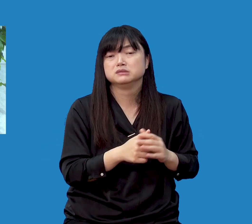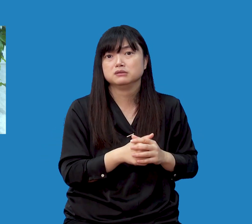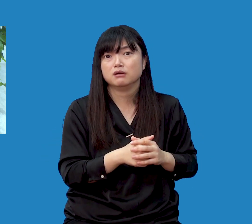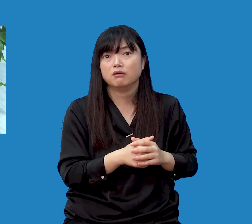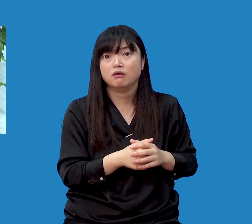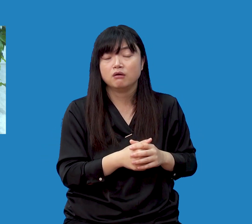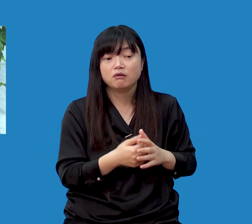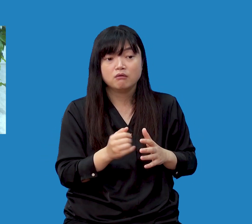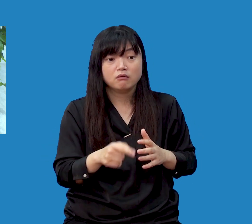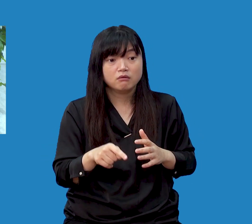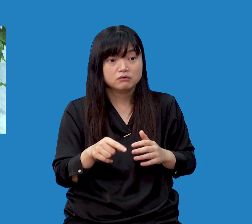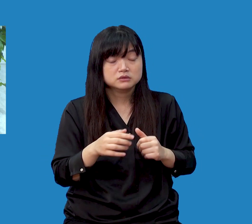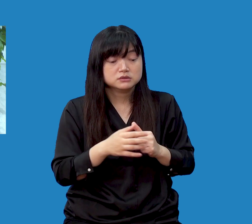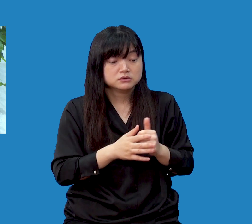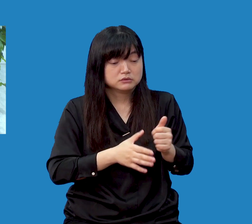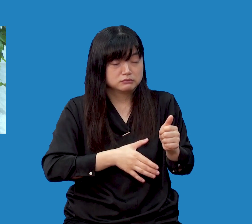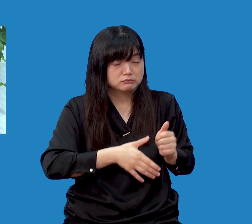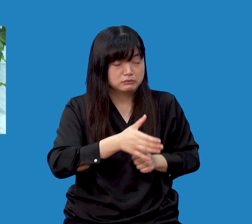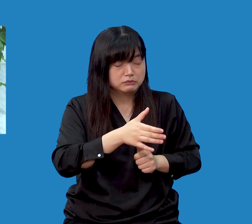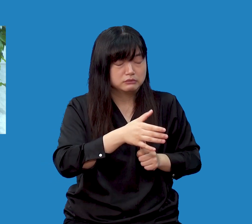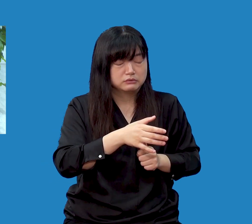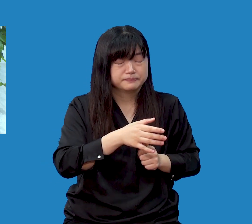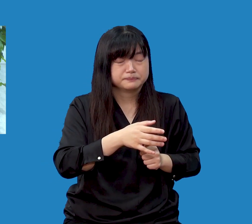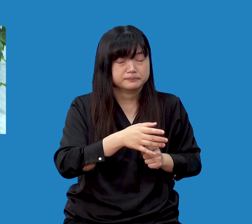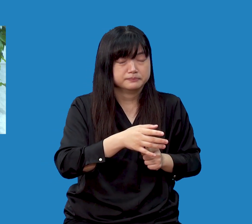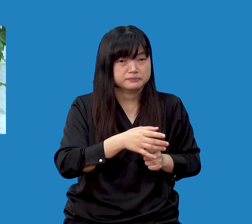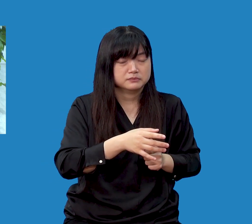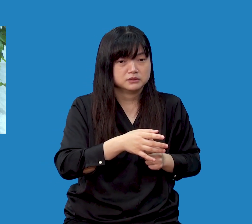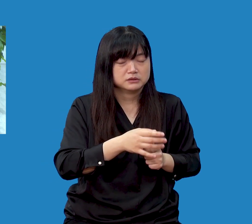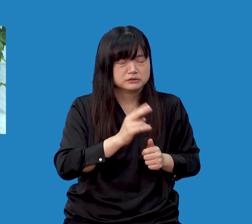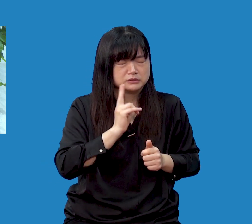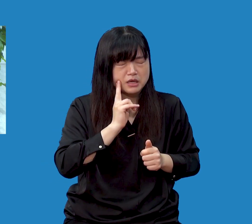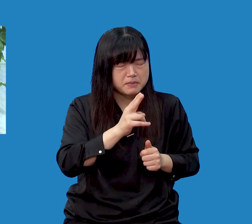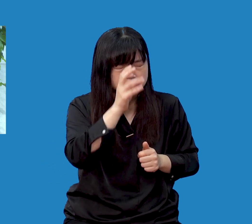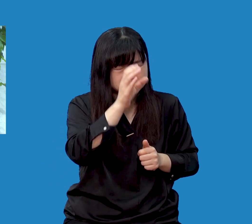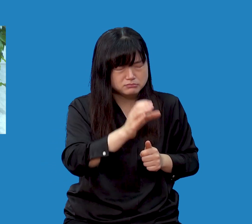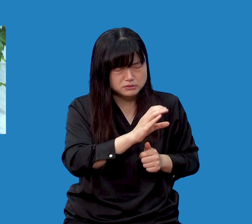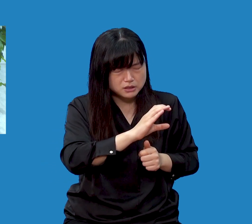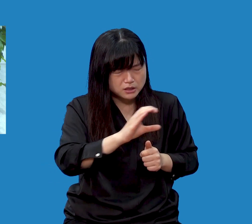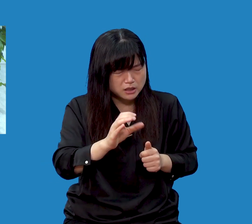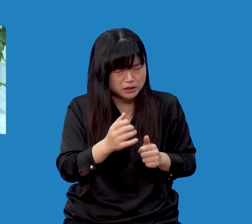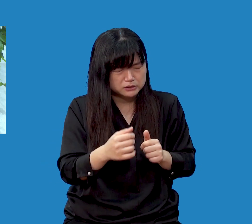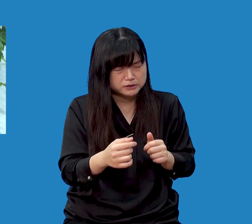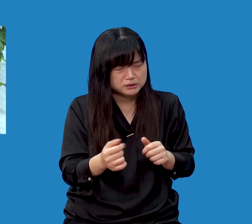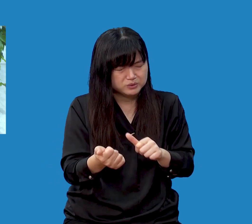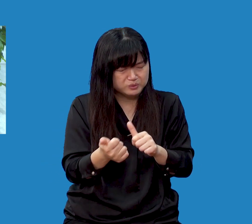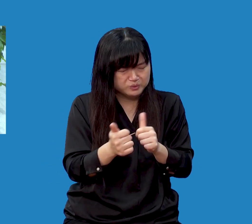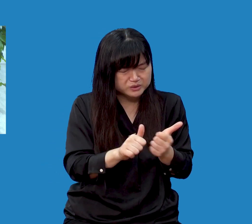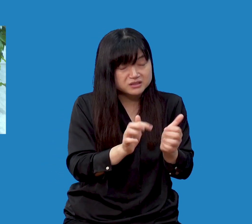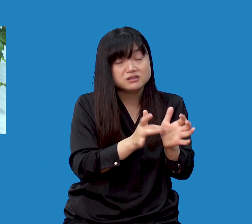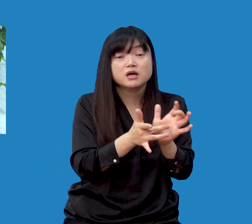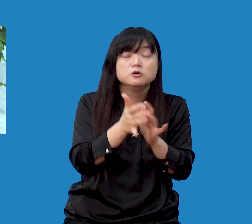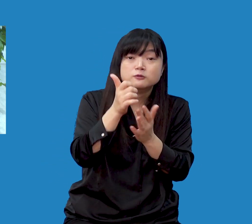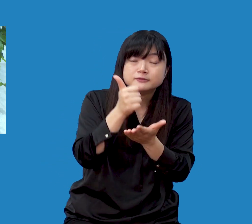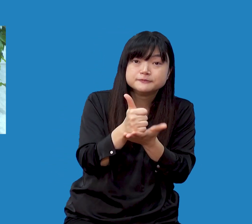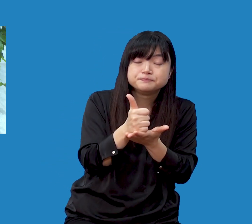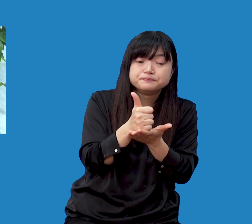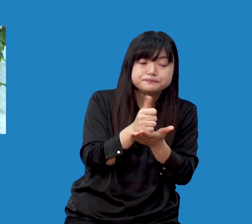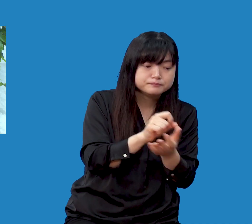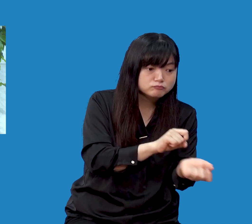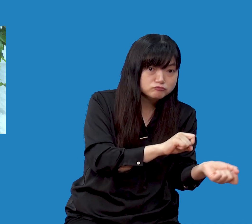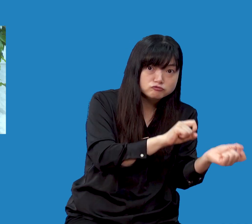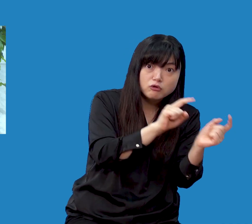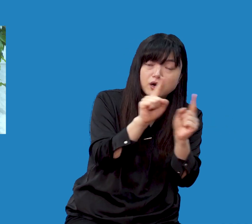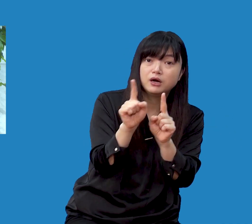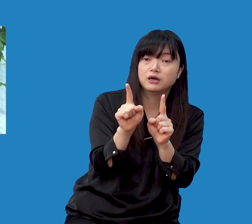그럴 때 포악한 권력자들에 의해 참혹한 십자가에서 죽임당하신 예수님의